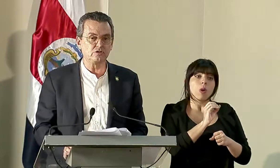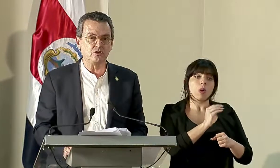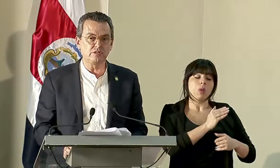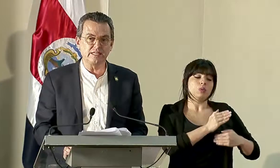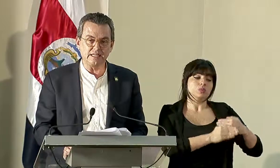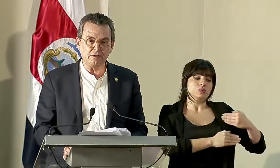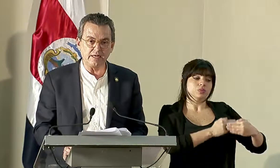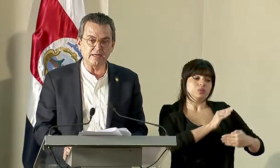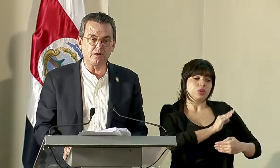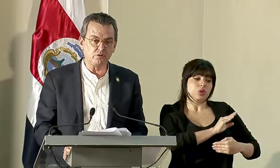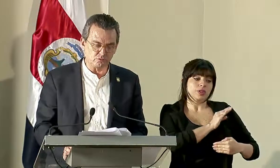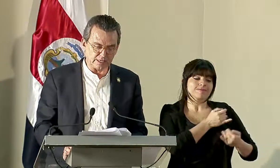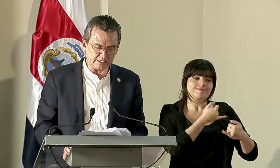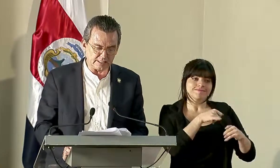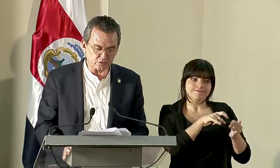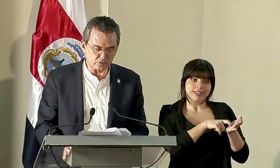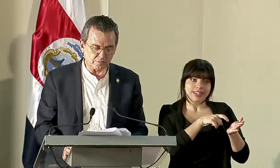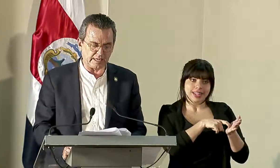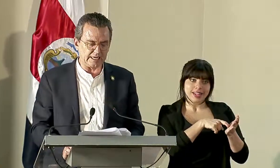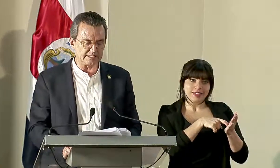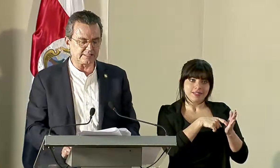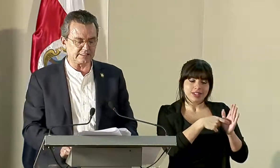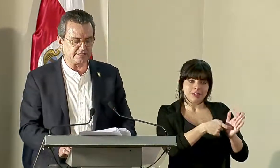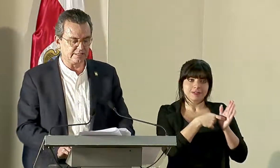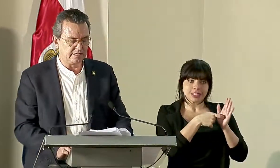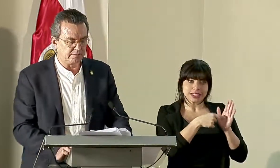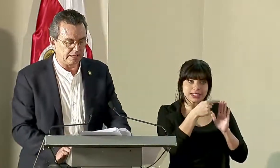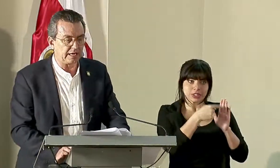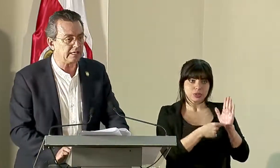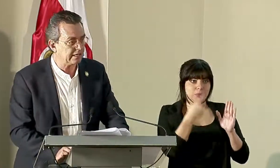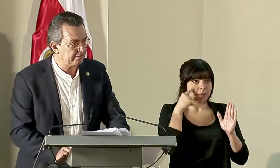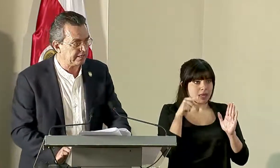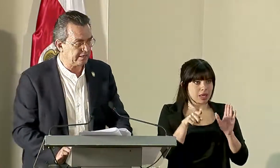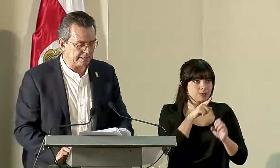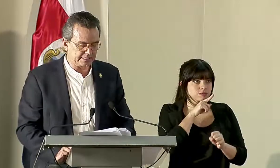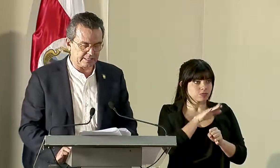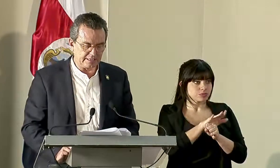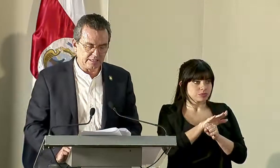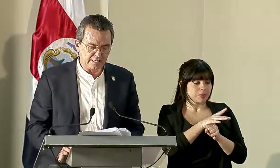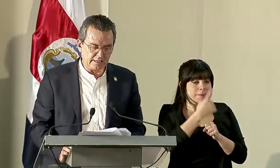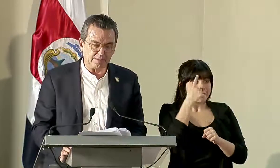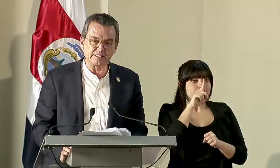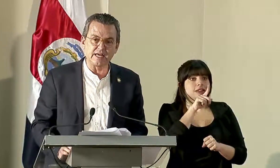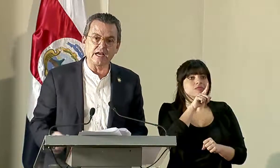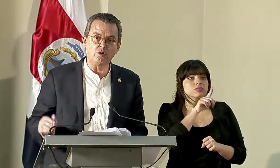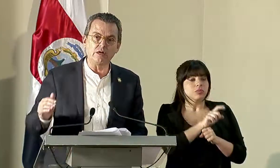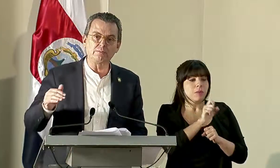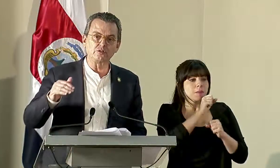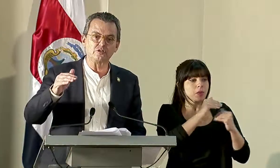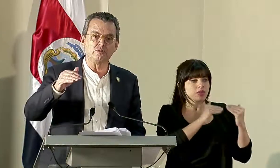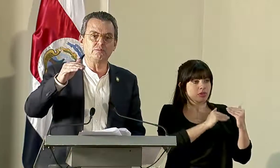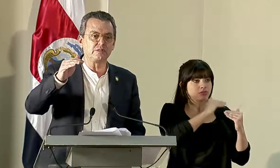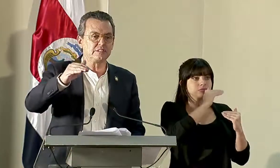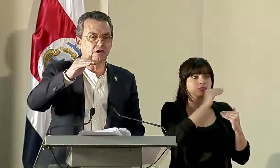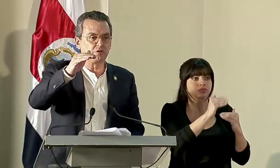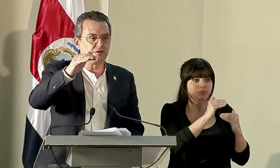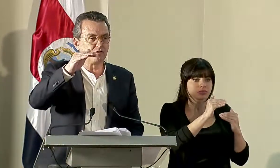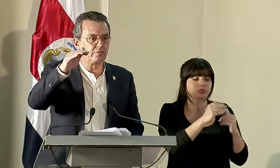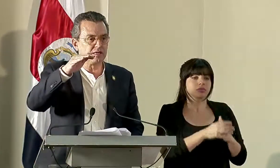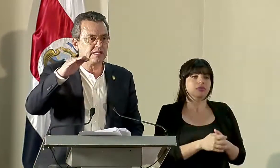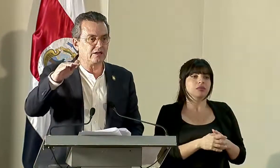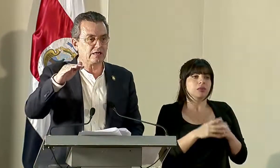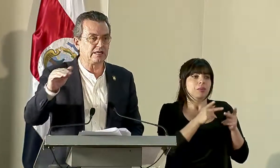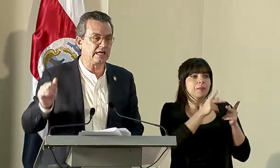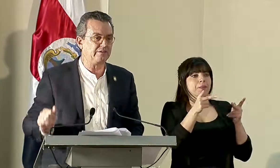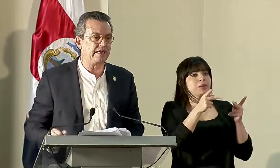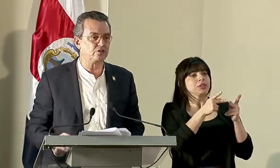en condición de deber aún requisitos para estas, para efectivamente pasar a una posición, por decirlo de alguna